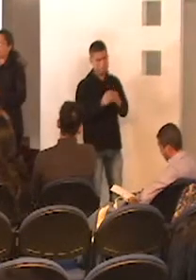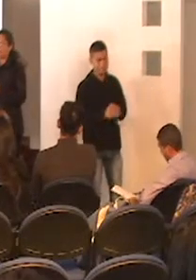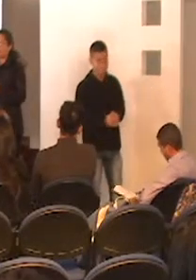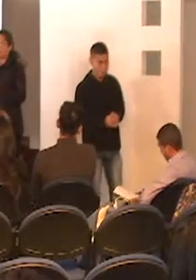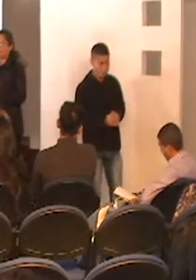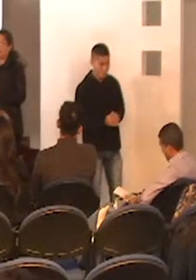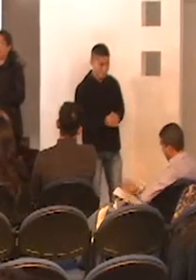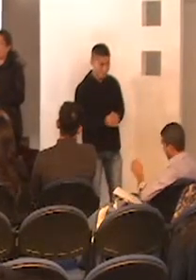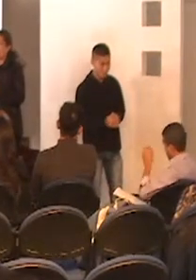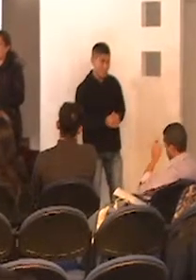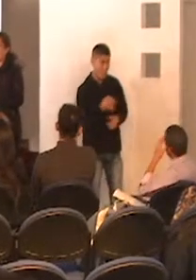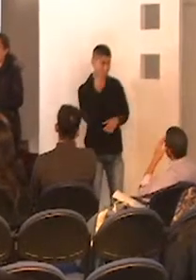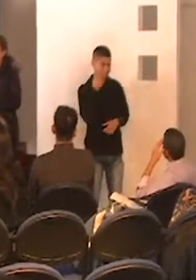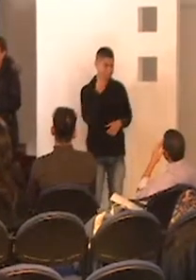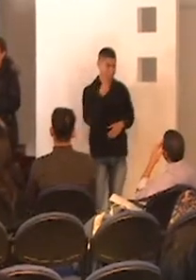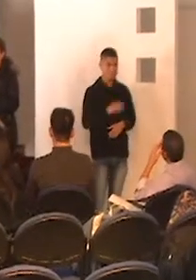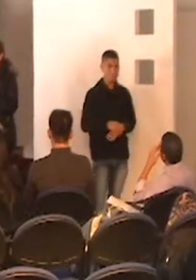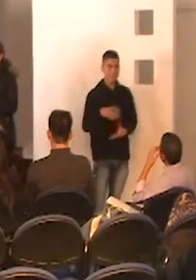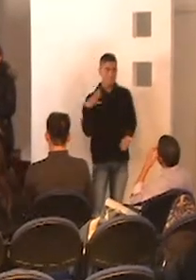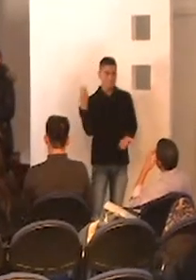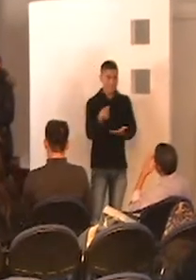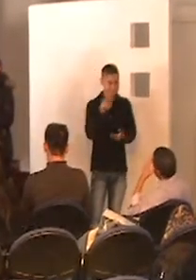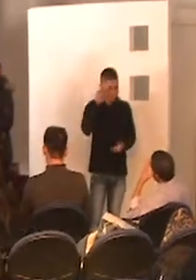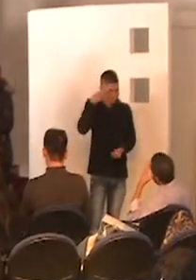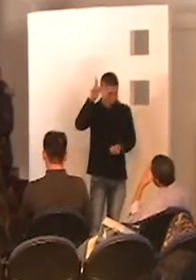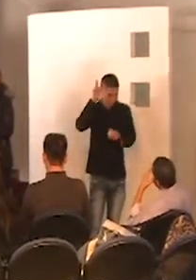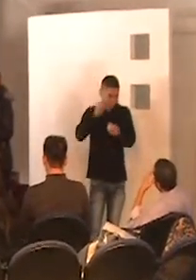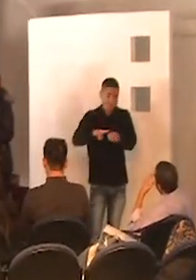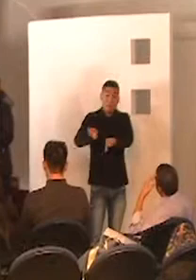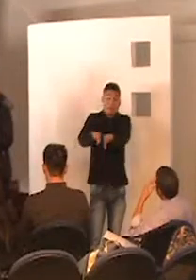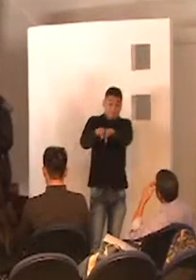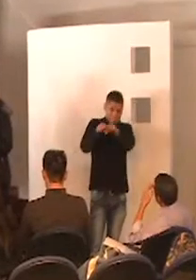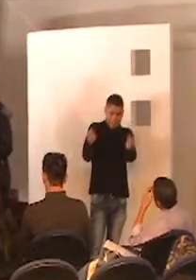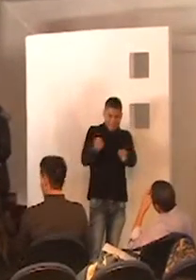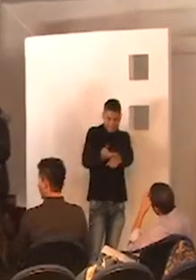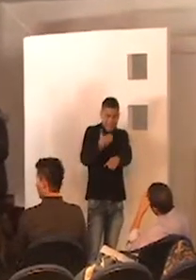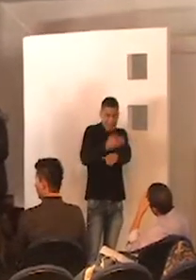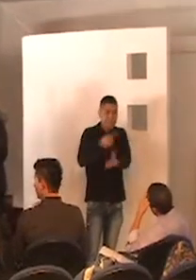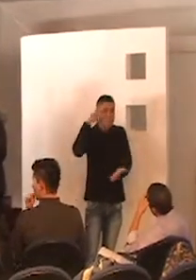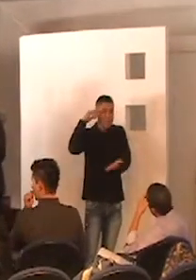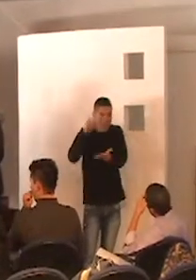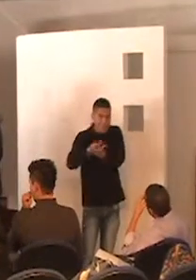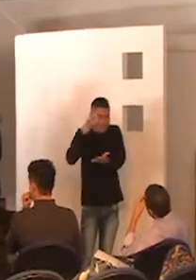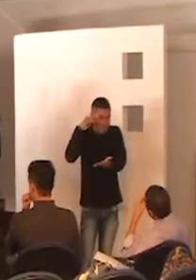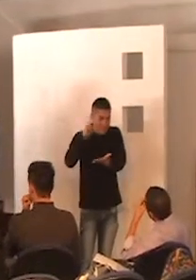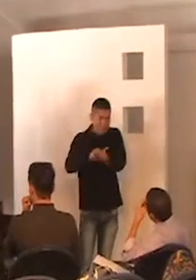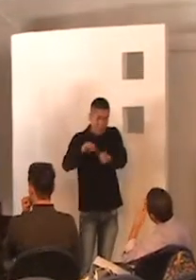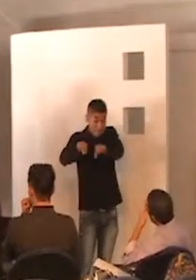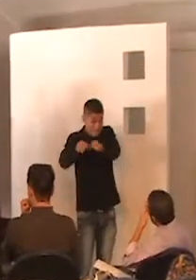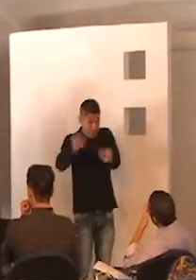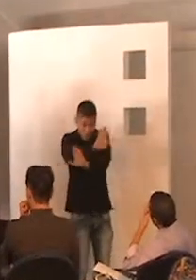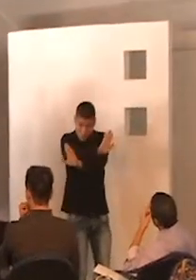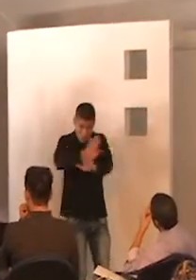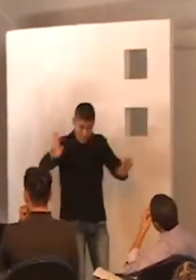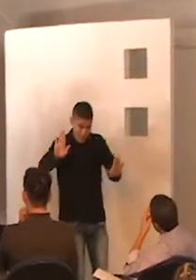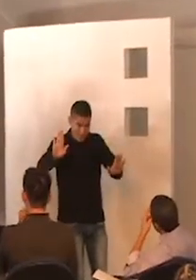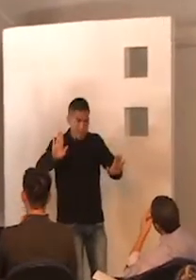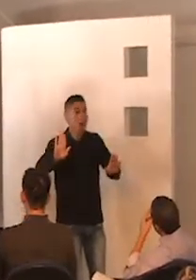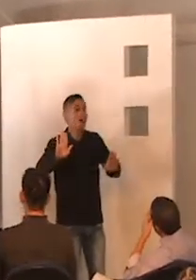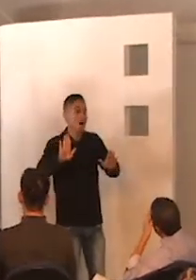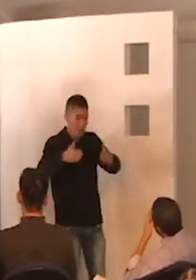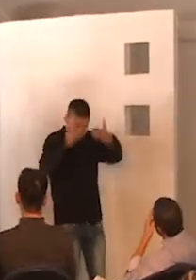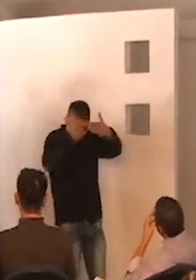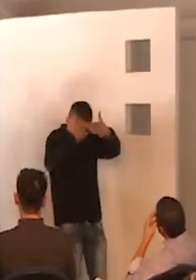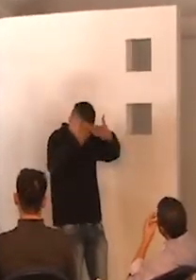inicialmente, tan pronto se rompe este paradigma y esos sistemas que tiene uno como maestro, como docente, pues se abren